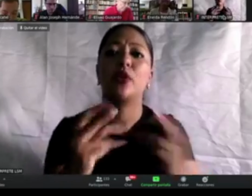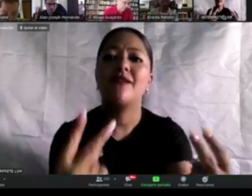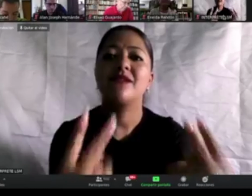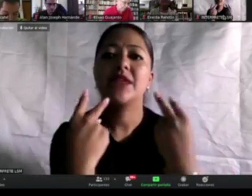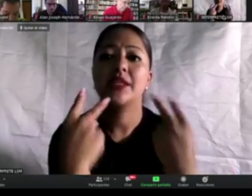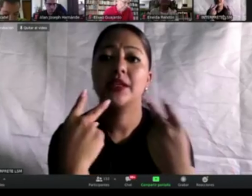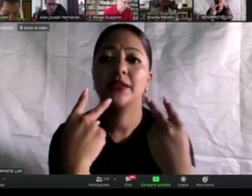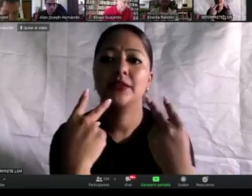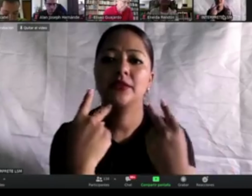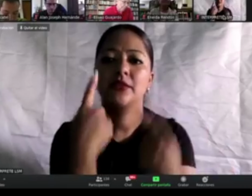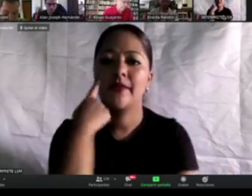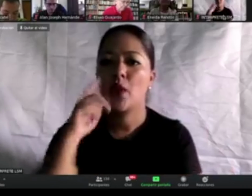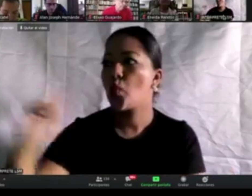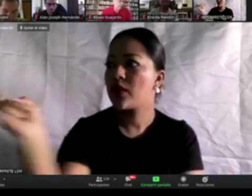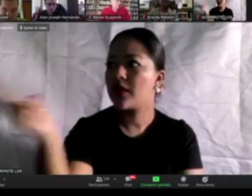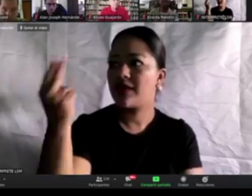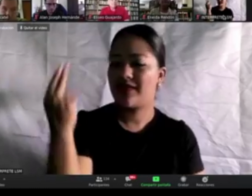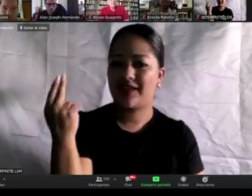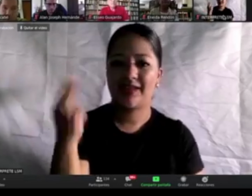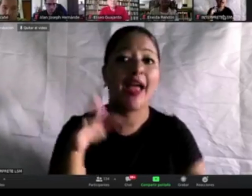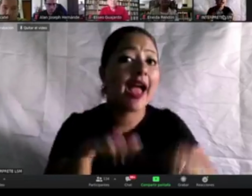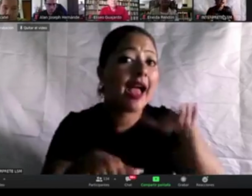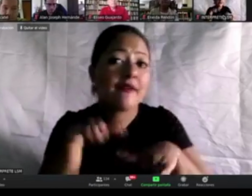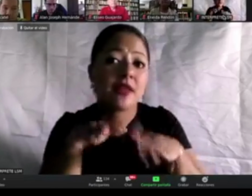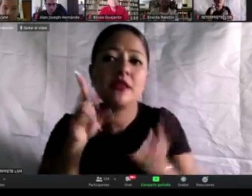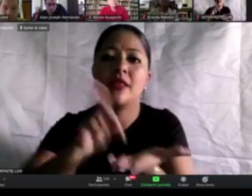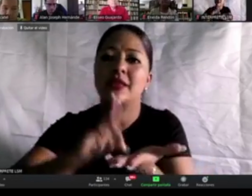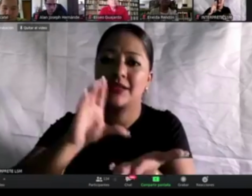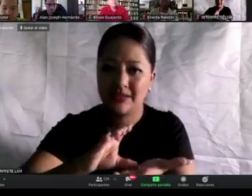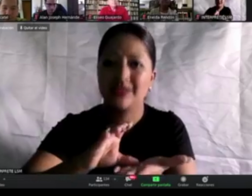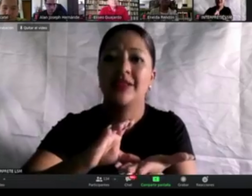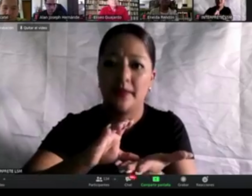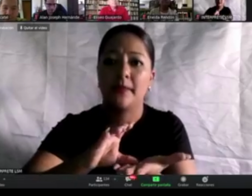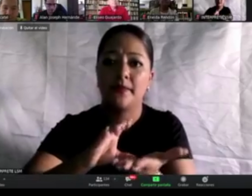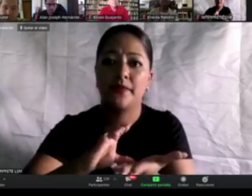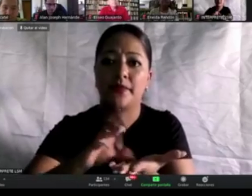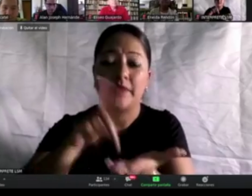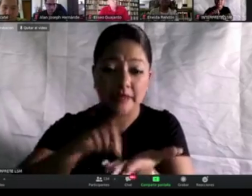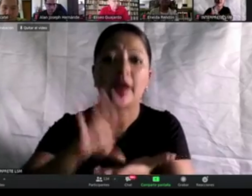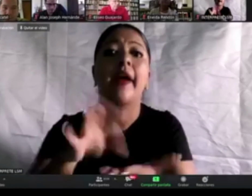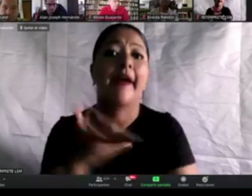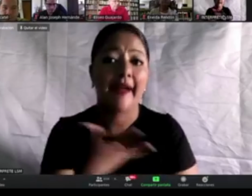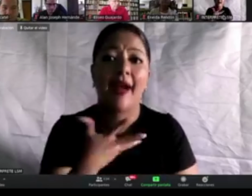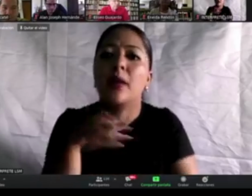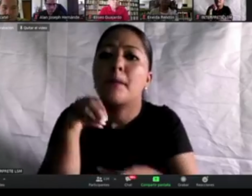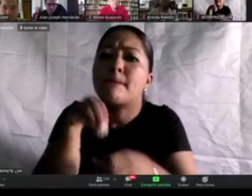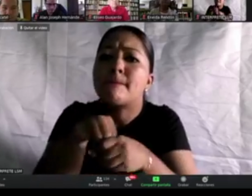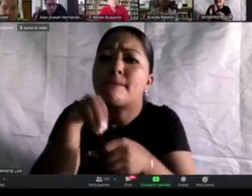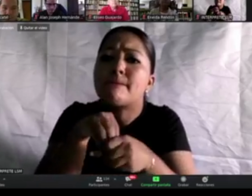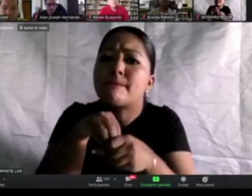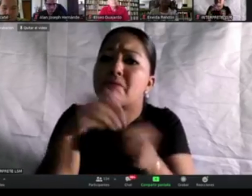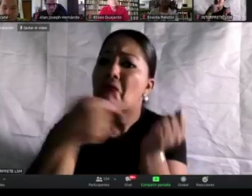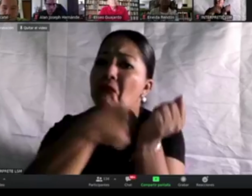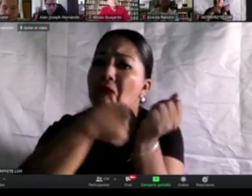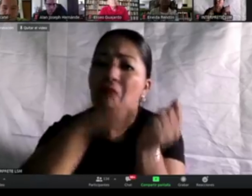universidad por muchas veces la discapacidad las situaciones de discapacidad estuvieron ocultas dentro de la sociedad